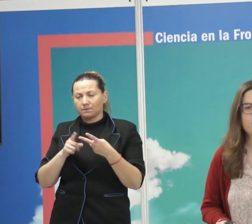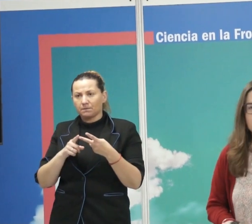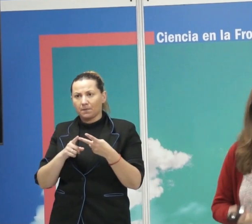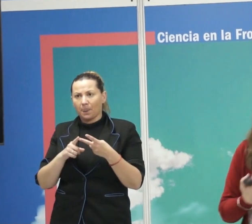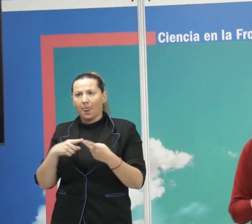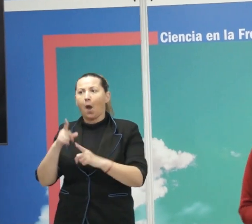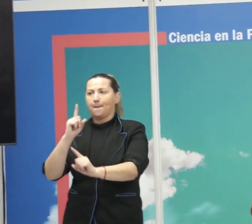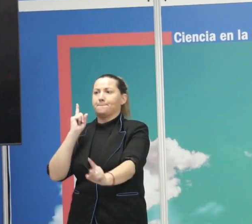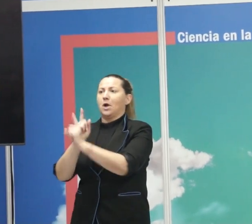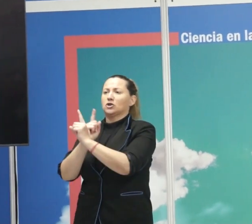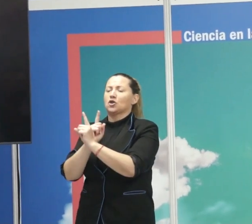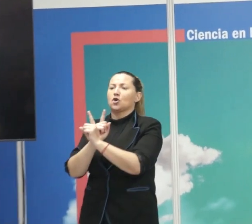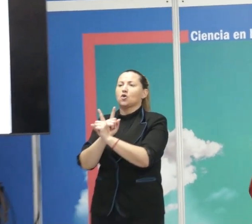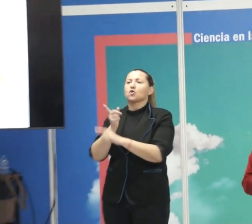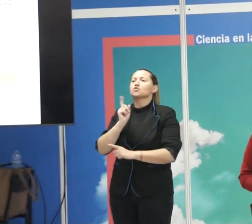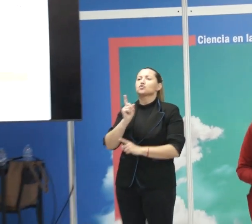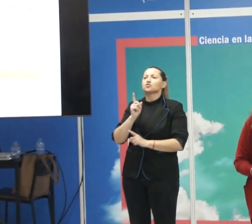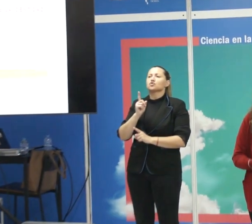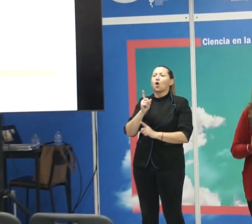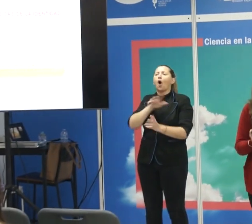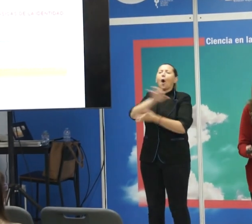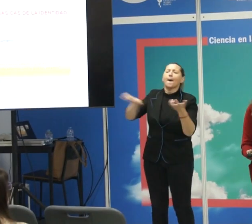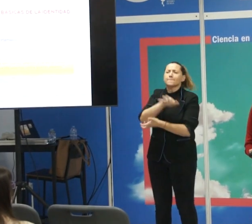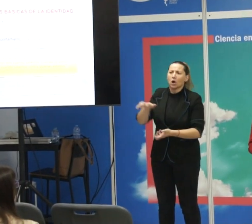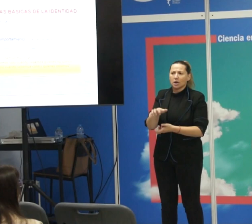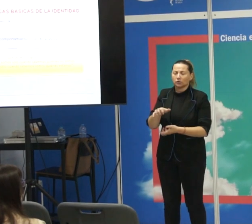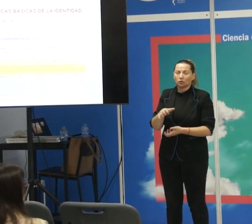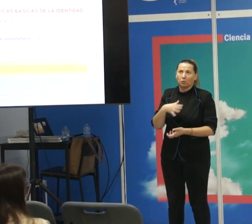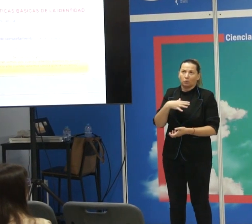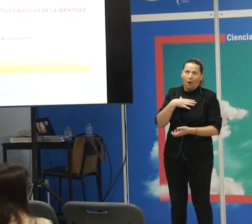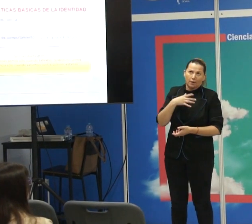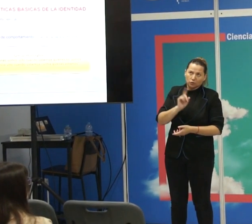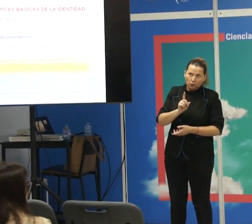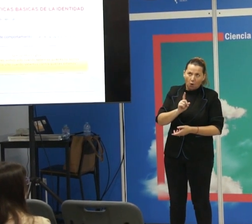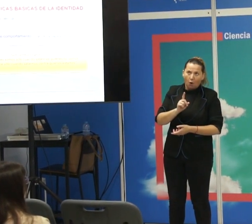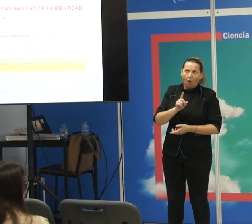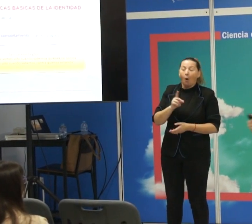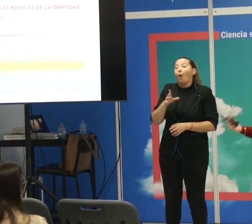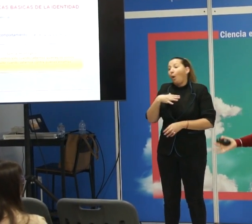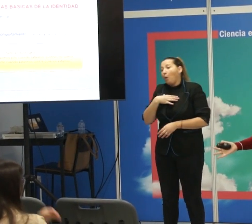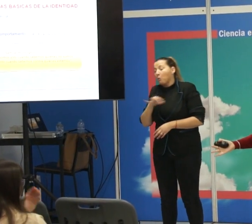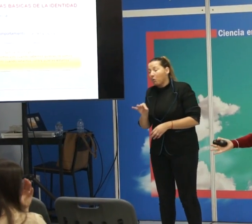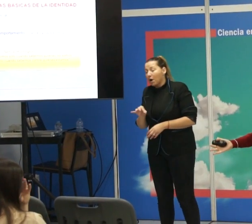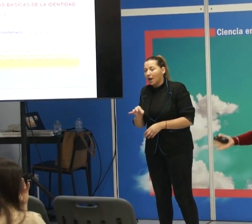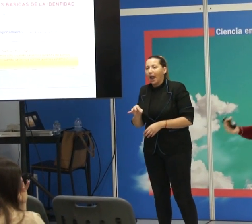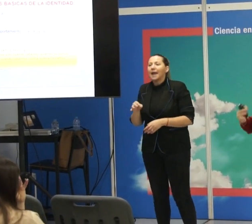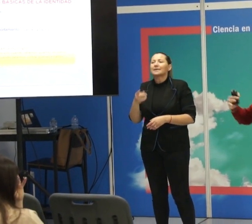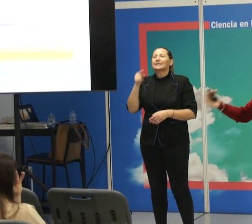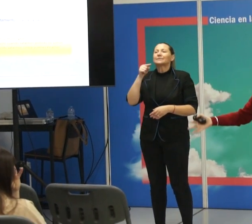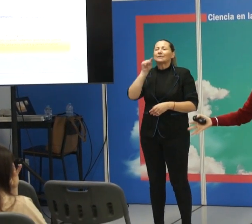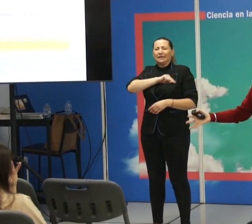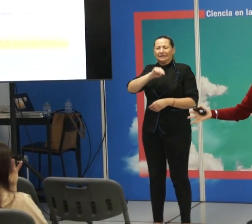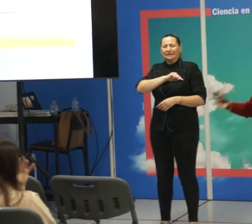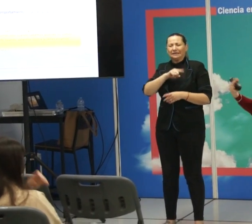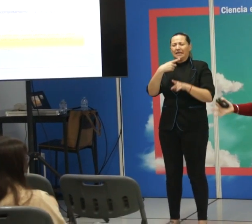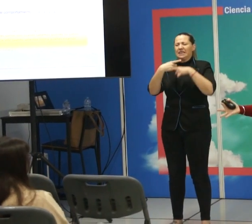oposición, pero no oposición en un sentido violento. Puede ser y puede que no. Simplemente es sentirse distinto a otro. Ese